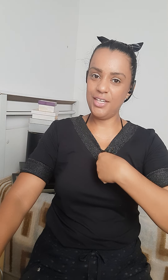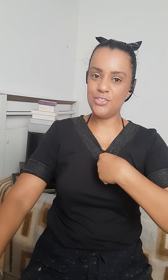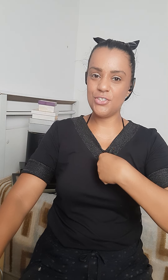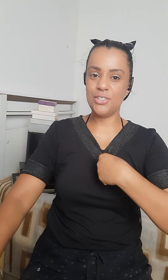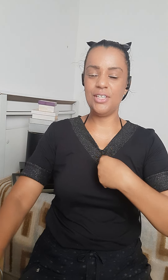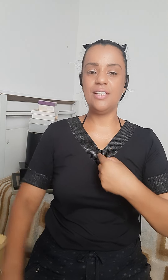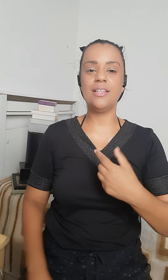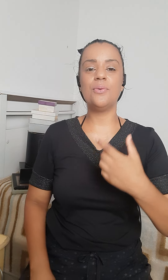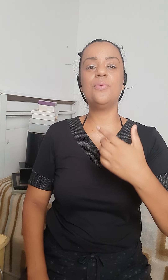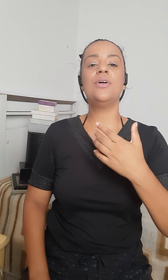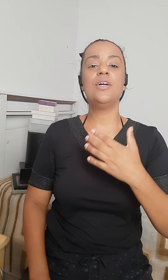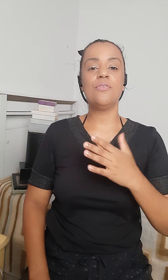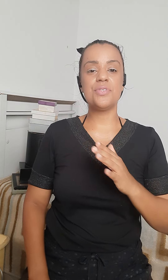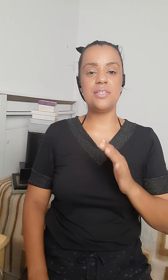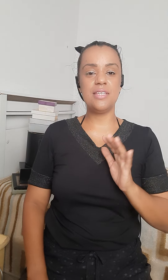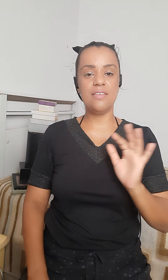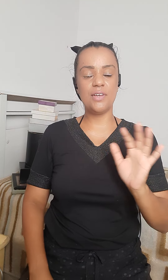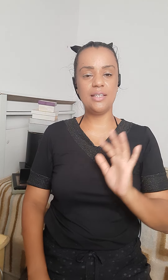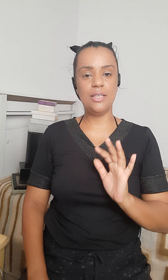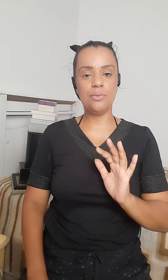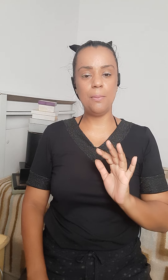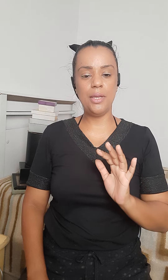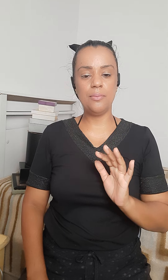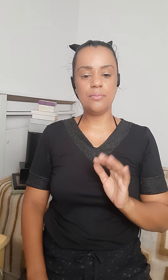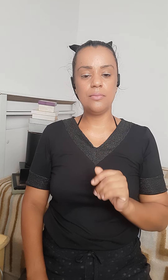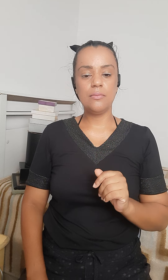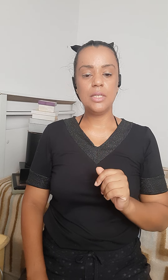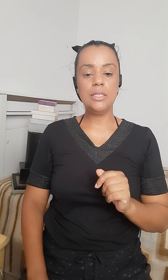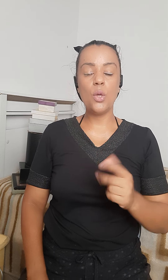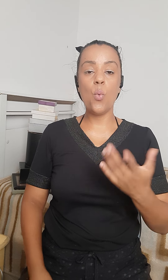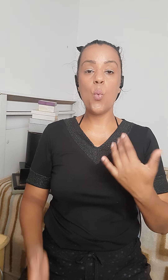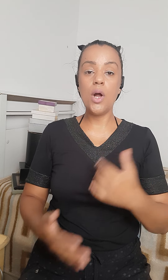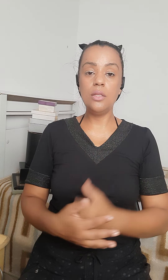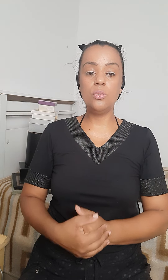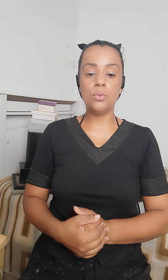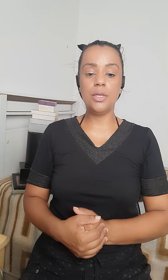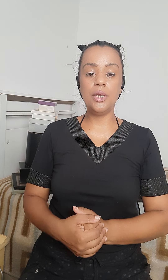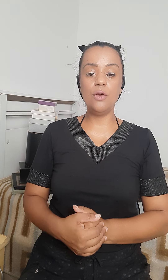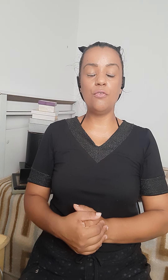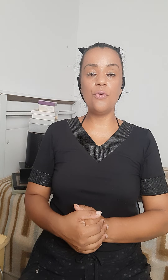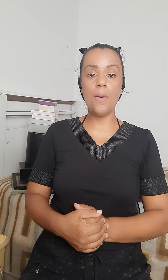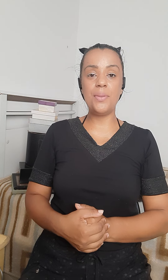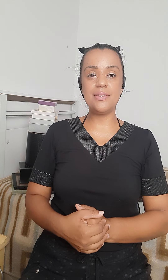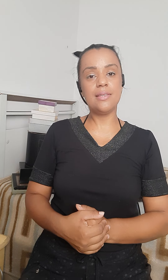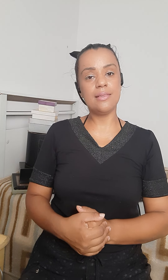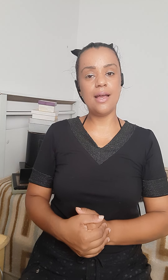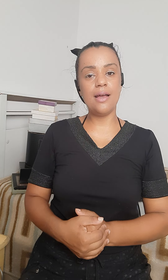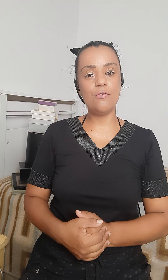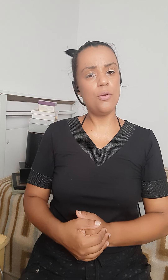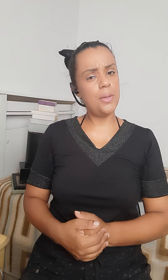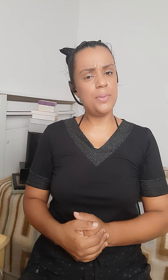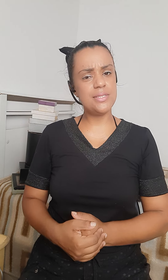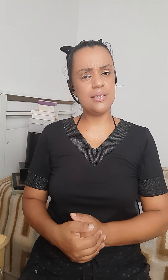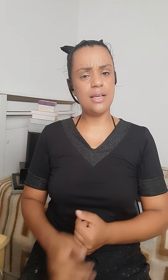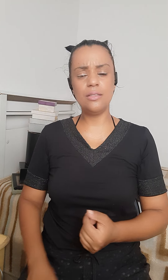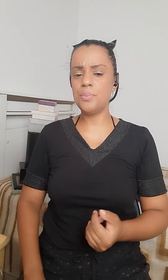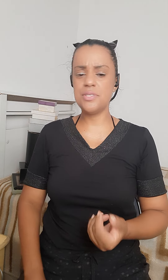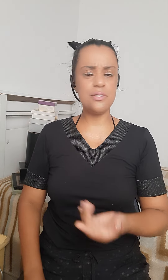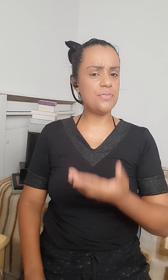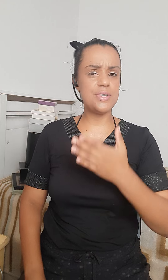diferente. Então, vocês têm que ficar atento também. Então, quando eu vou me apresentar, não preciso fazer